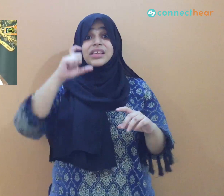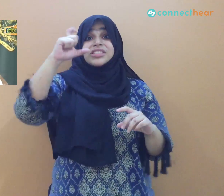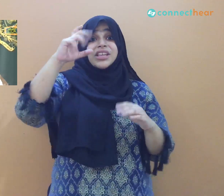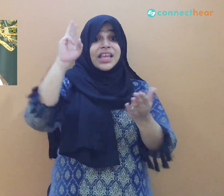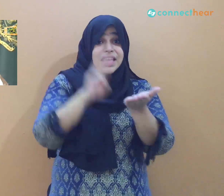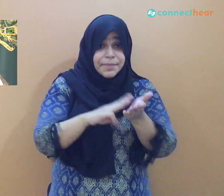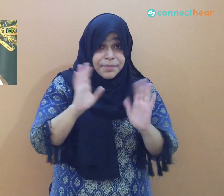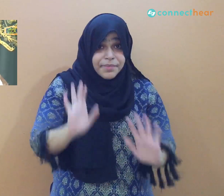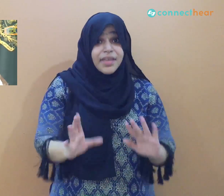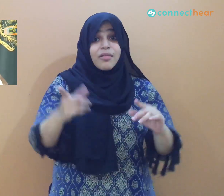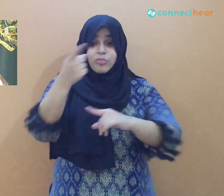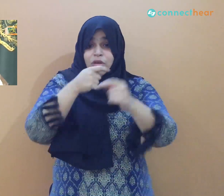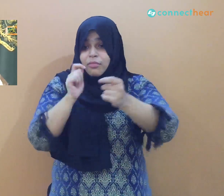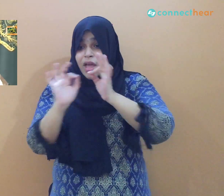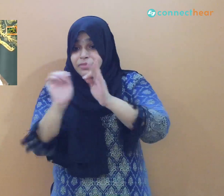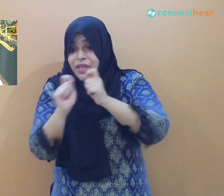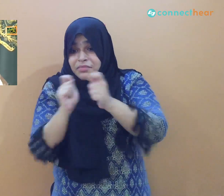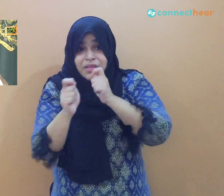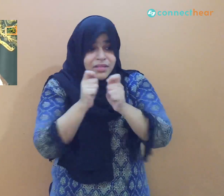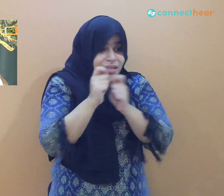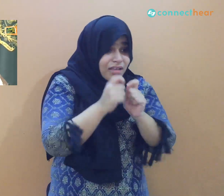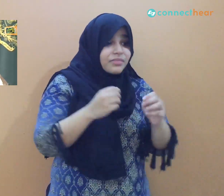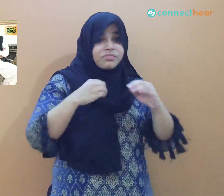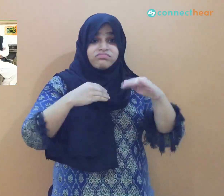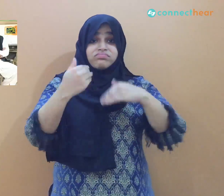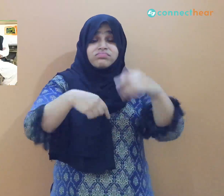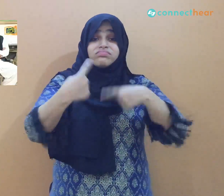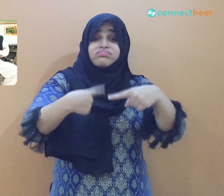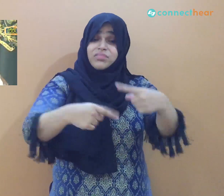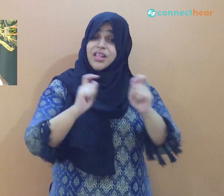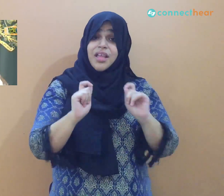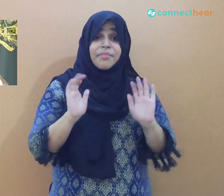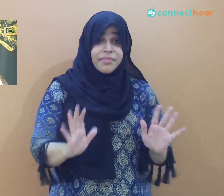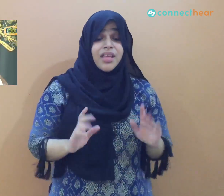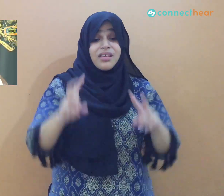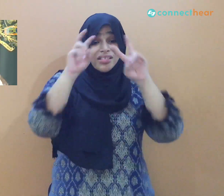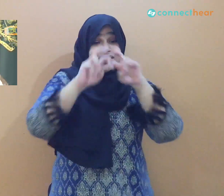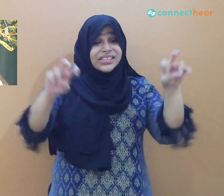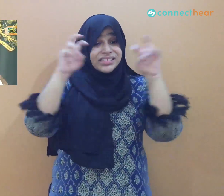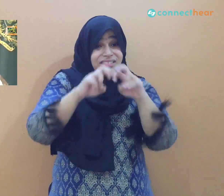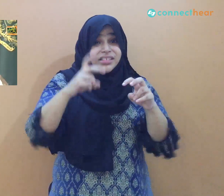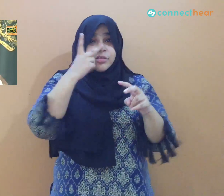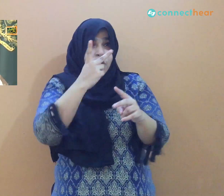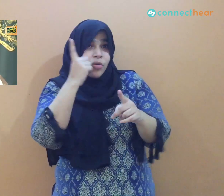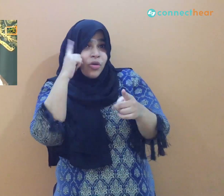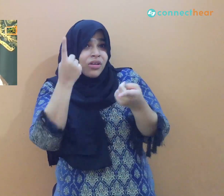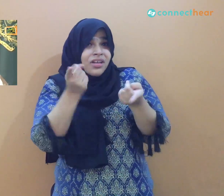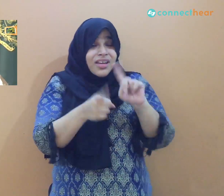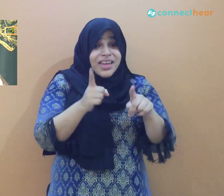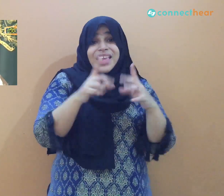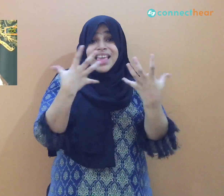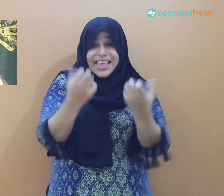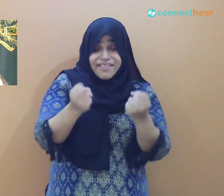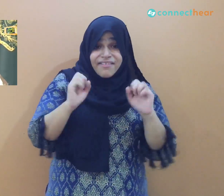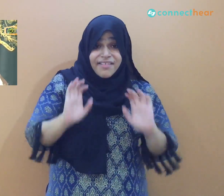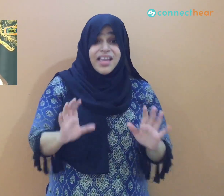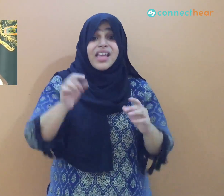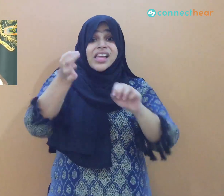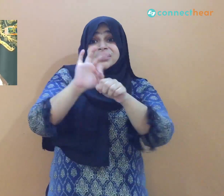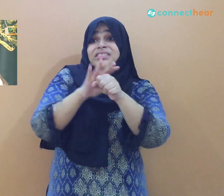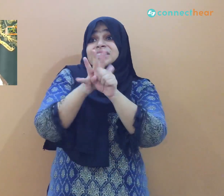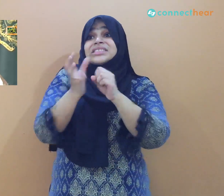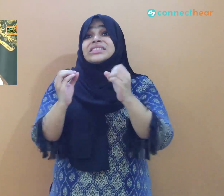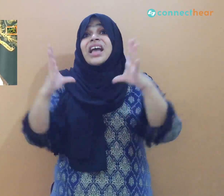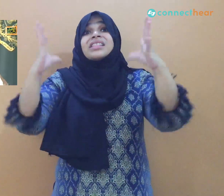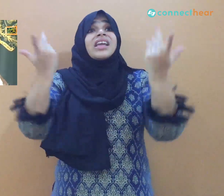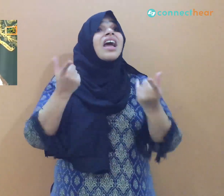سے پوری کوآرڈینیشن کر کے ہم چل رہے ہیں، اور جو اسیسمنٹ کرتے ہیں، انالیسس کرتے ہیں کہ ملک میں کرونا کی کدھر جا